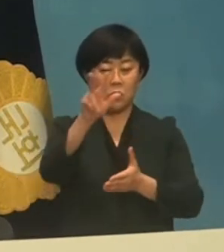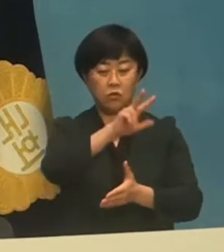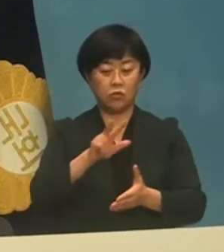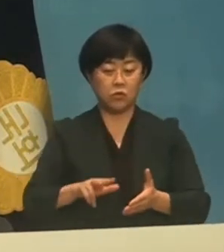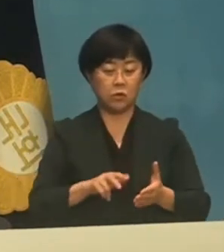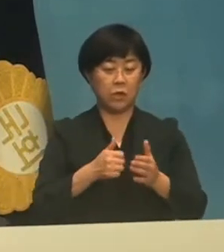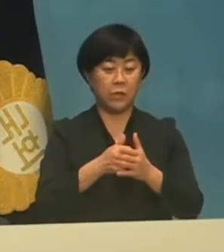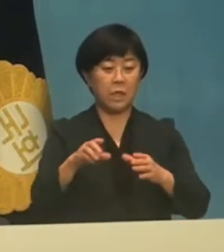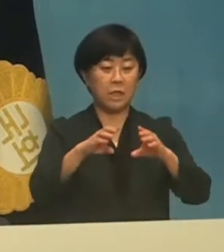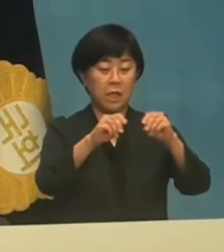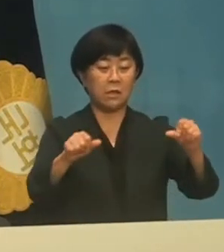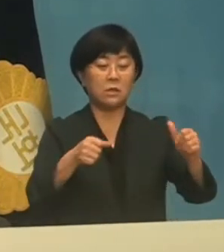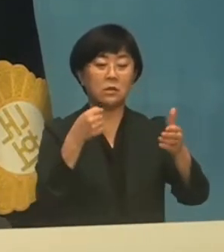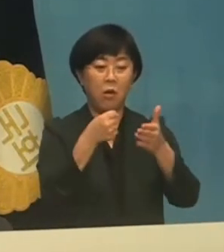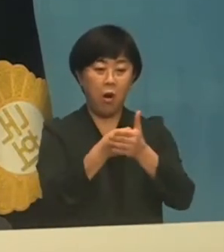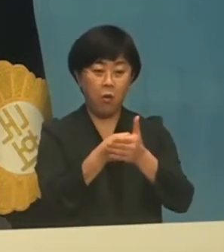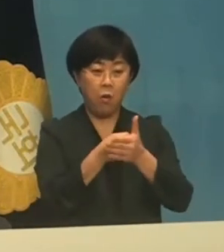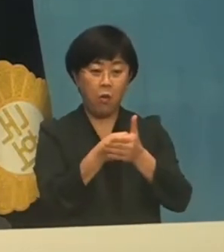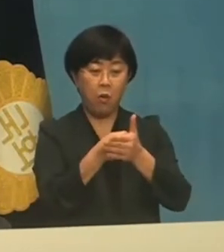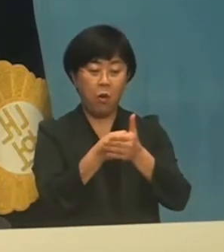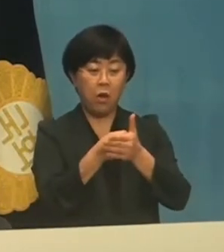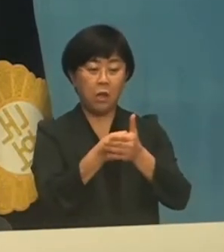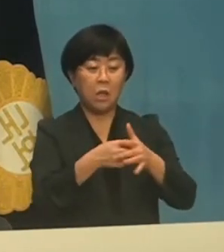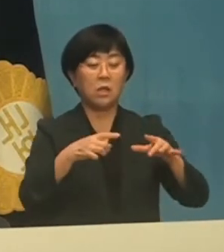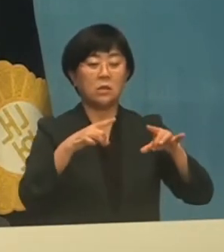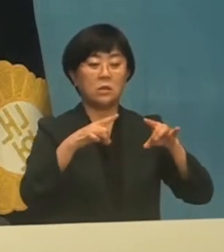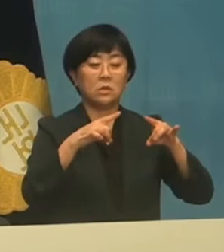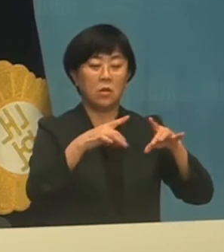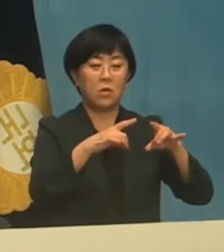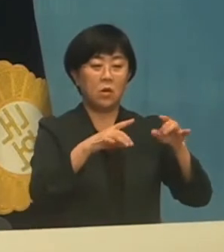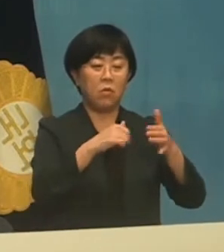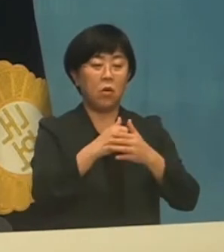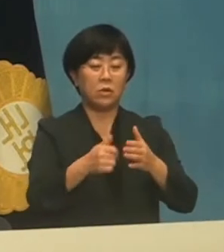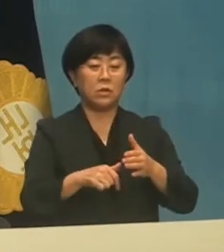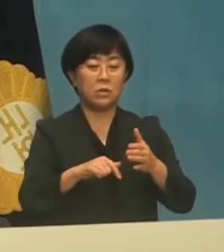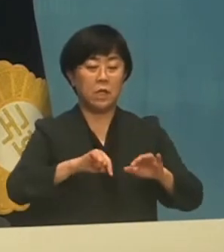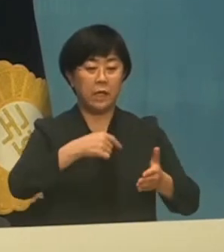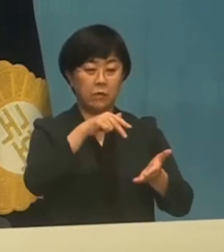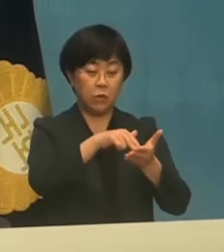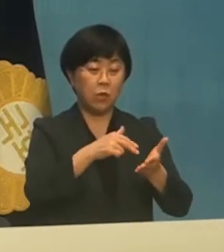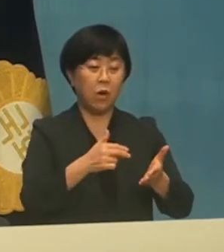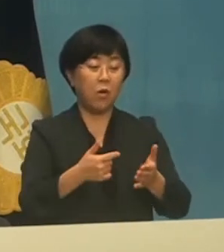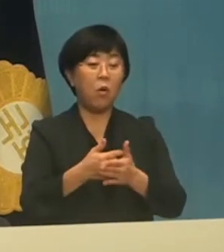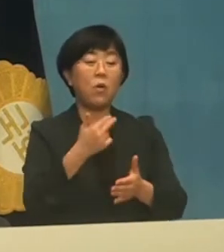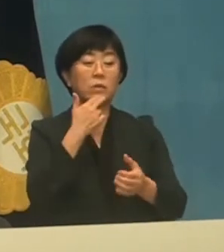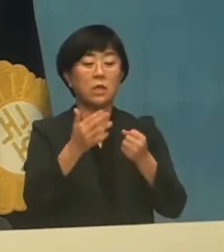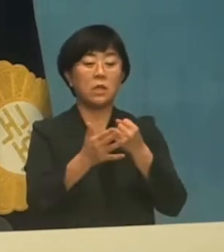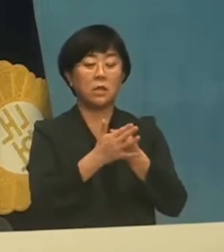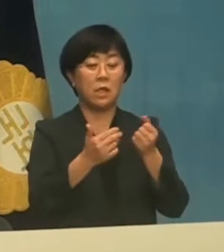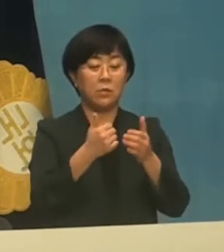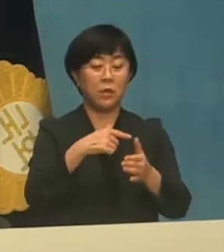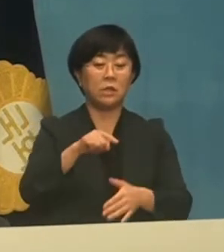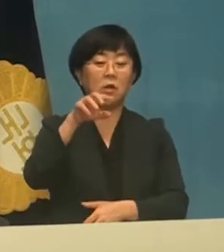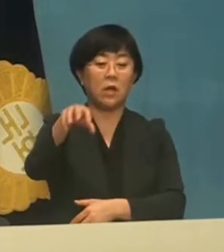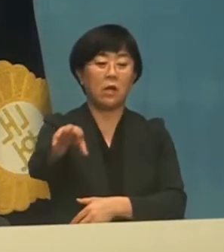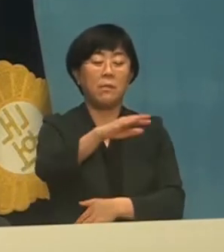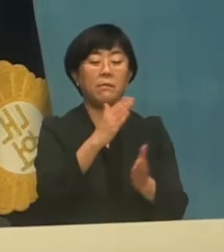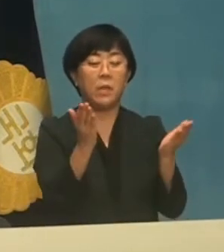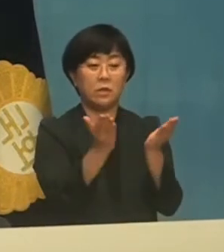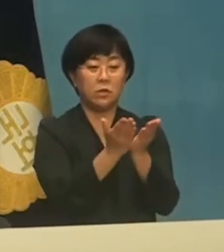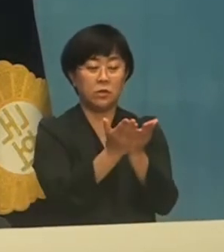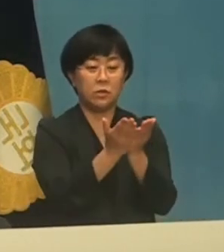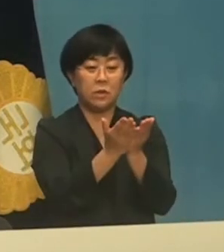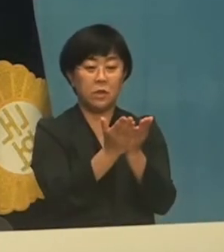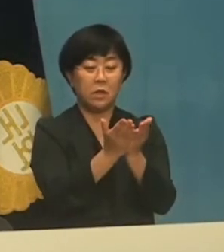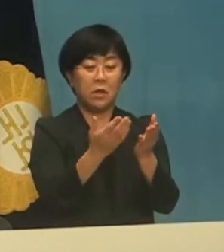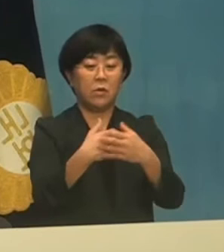대상으로 입지를 선정하고 그동안 전력 자립도가 낮아 외부의 전기 공급에 의존해 왔던 지자체가 그에 상응하여 입지와